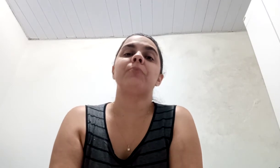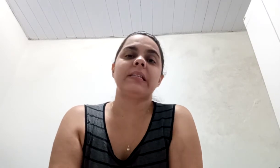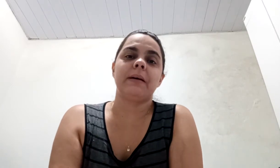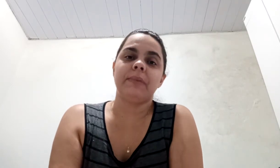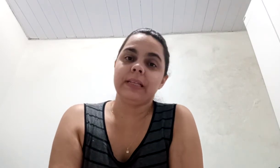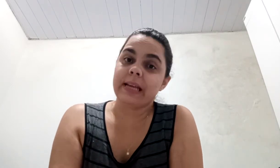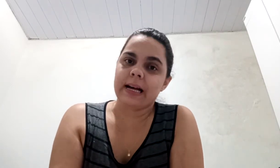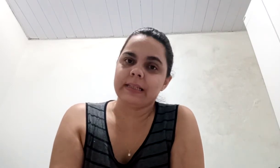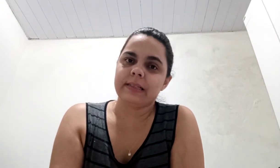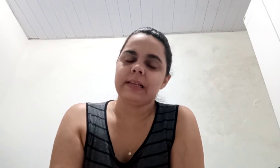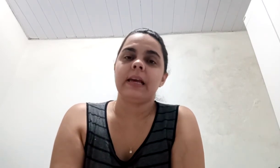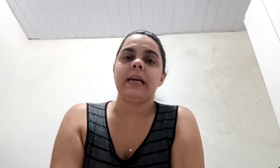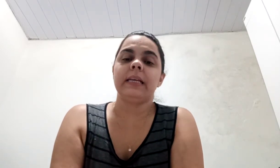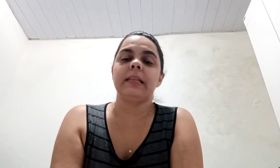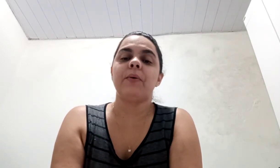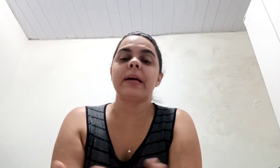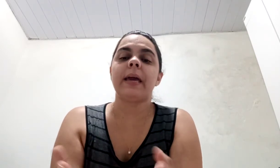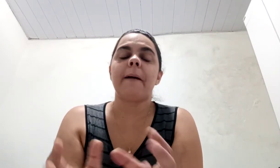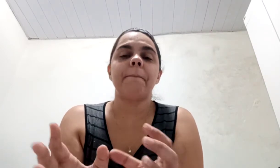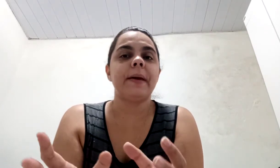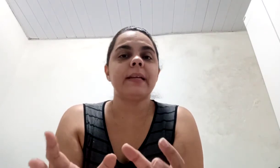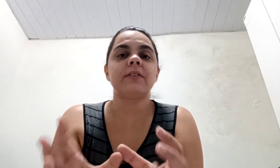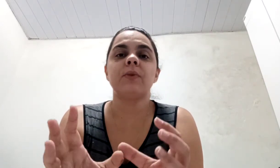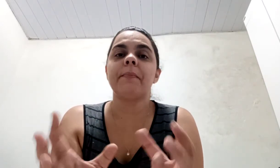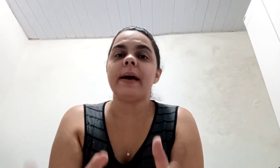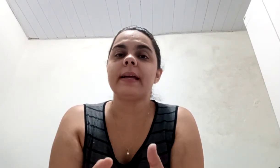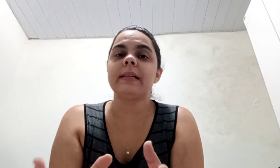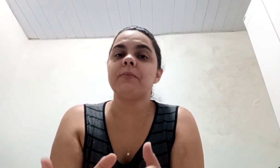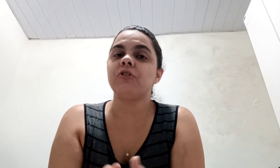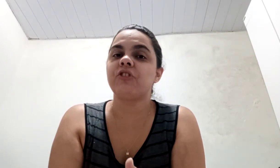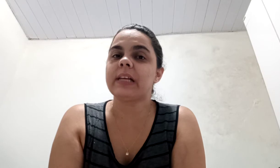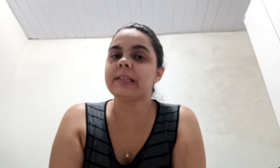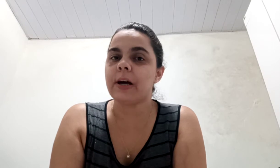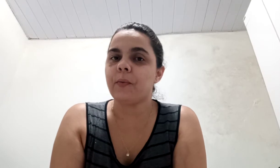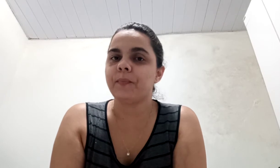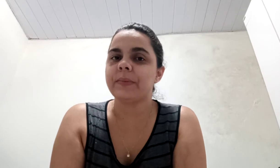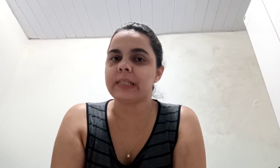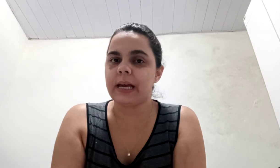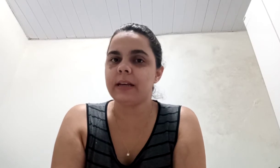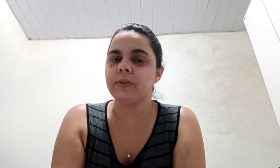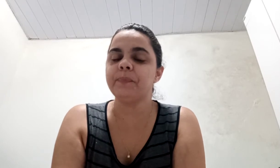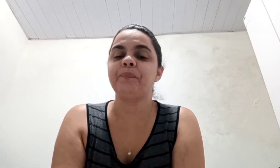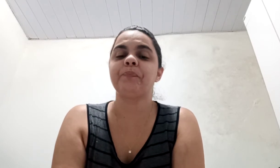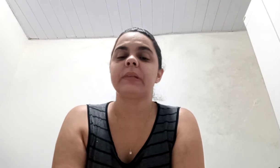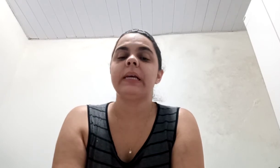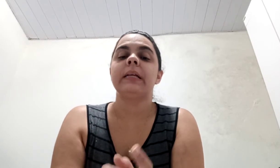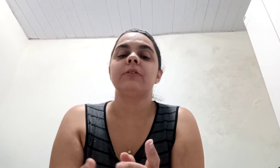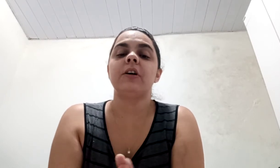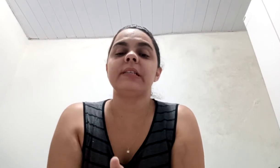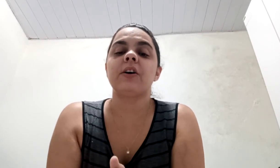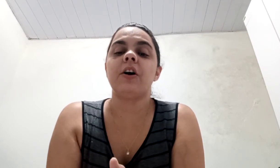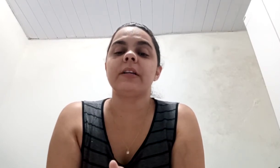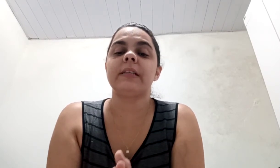mais habilidades. Então, aqui é apenas uma mera demonstração, certo? Nós agora